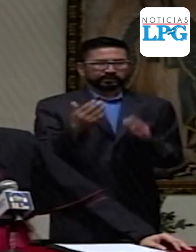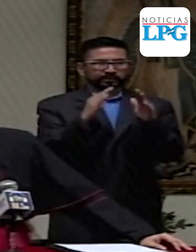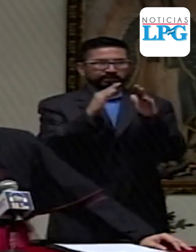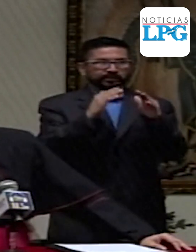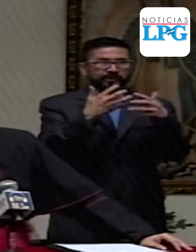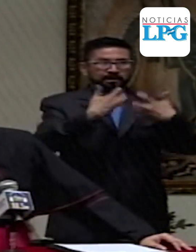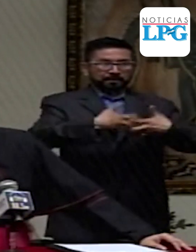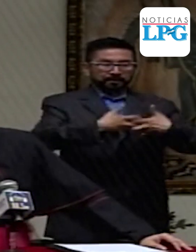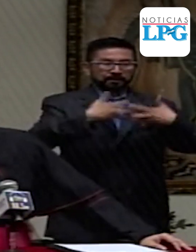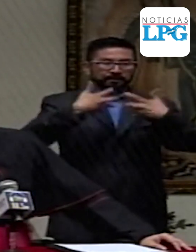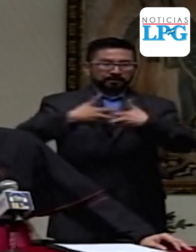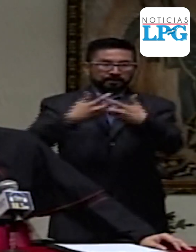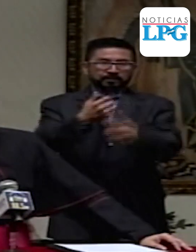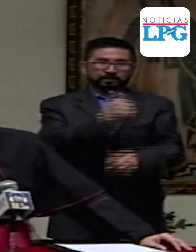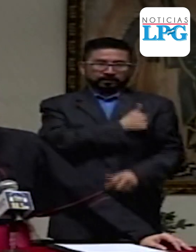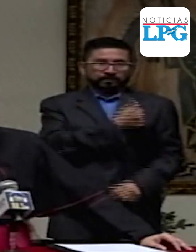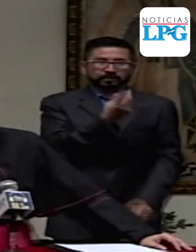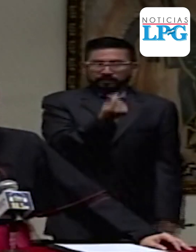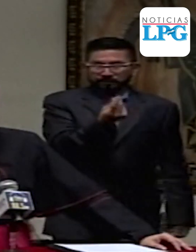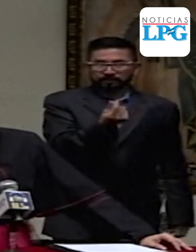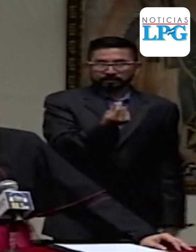esos fondos,